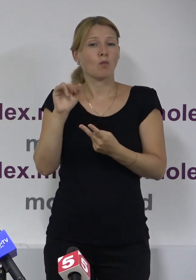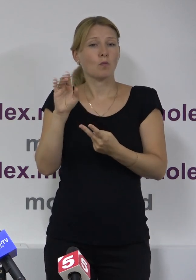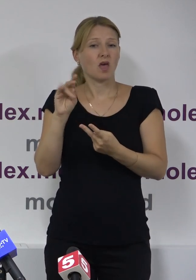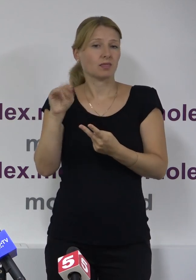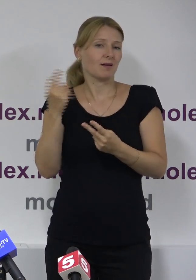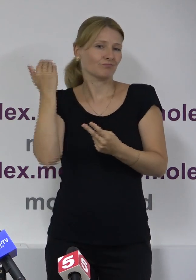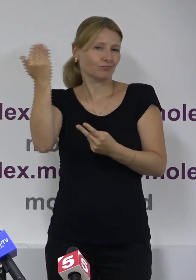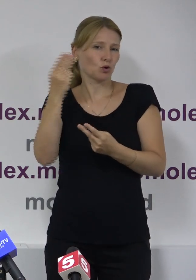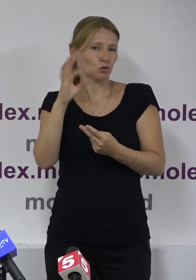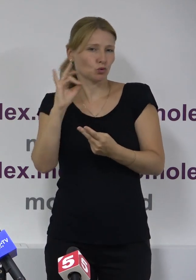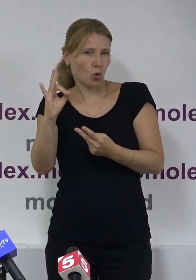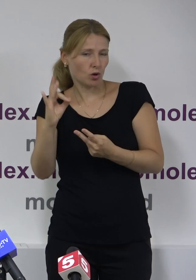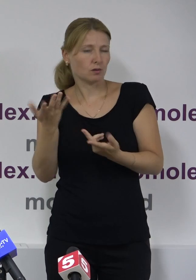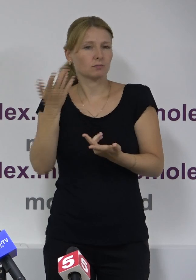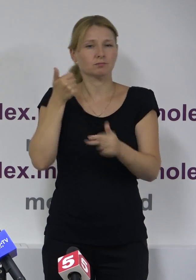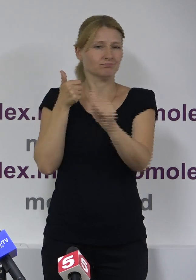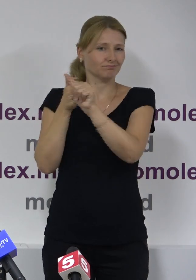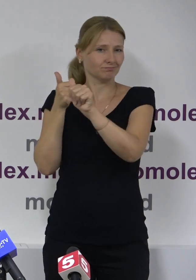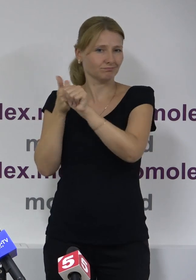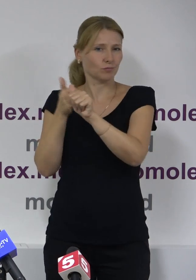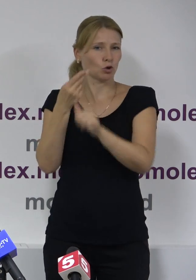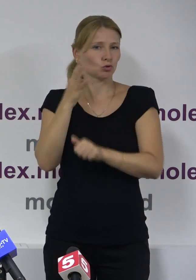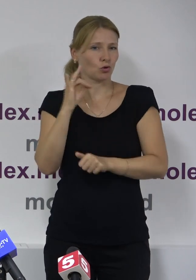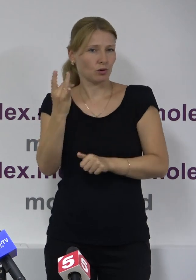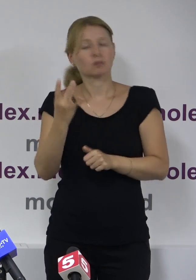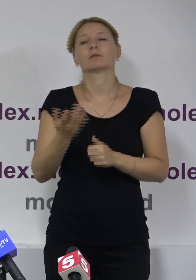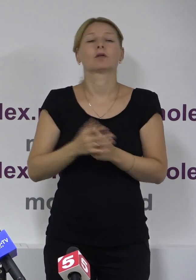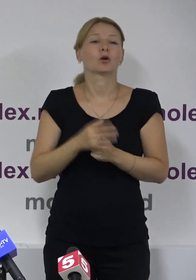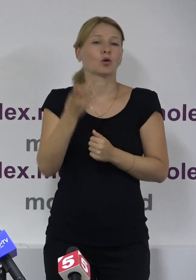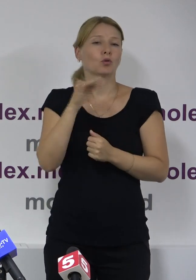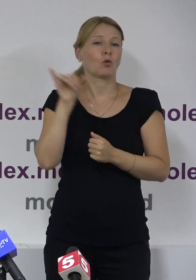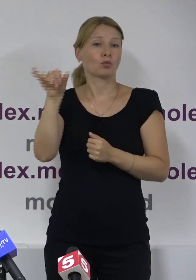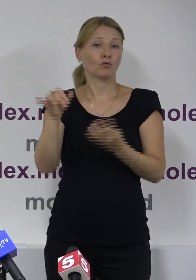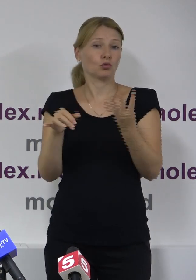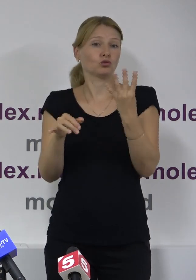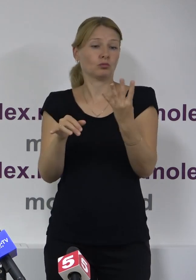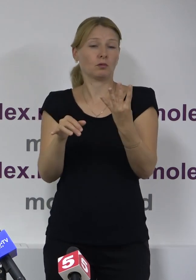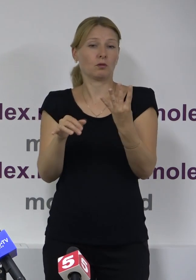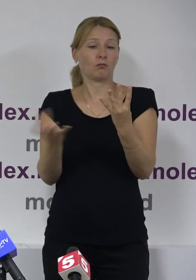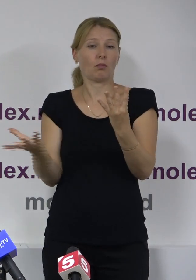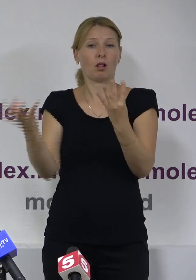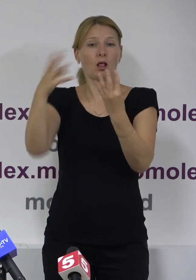Ilan Șor, sau generic, să spunem așa, al lui Ilan Șor, dar compus din 4 partide afiliate,